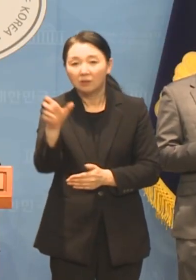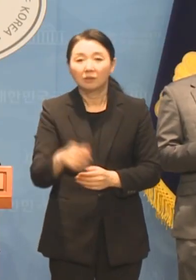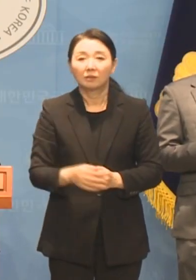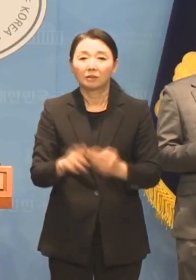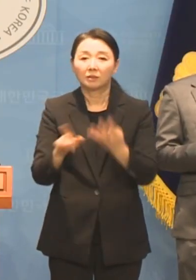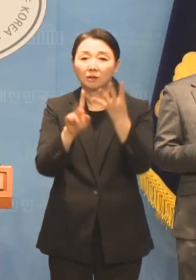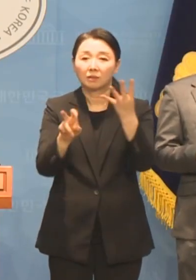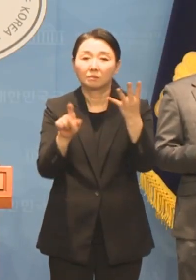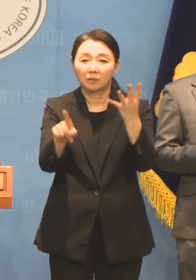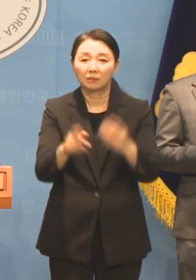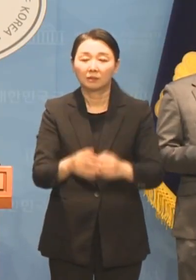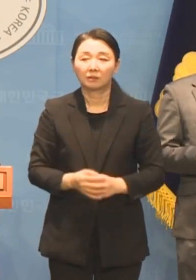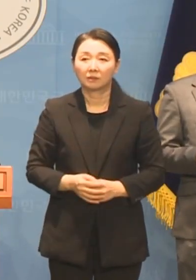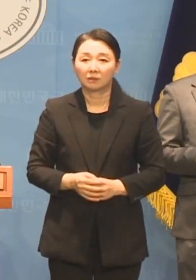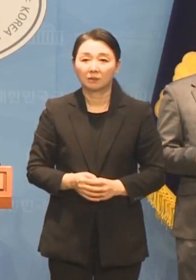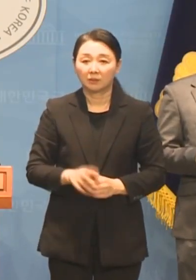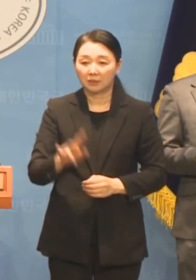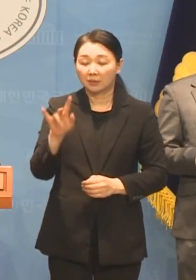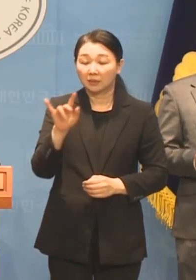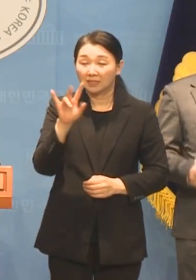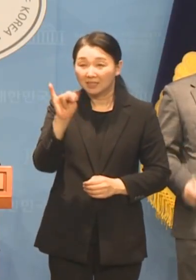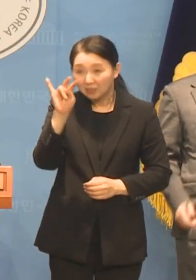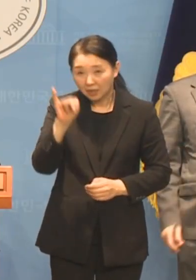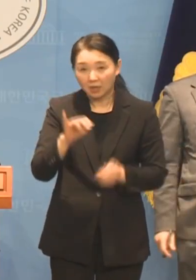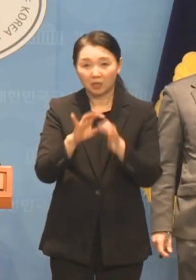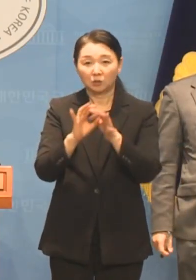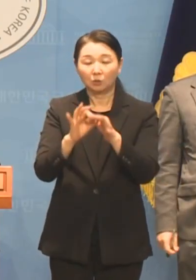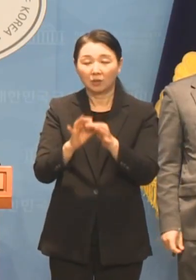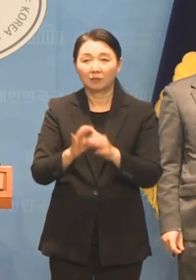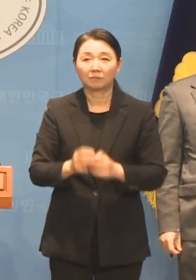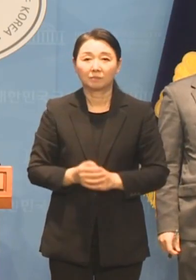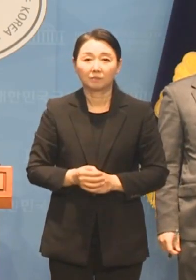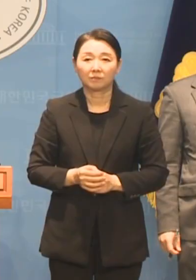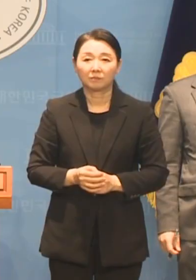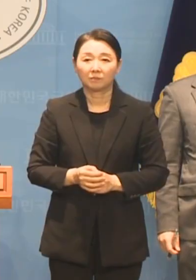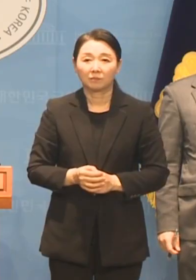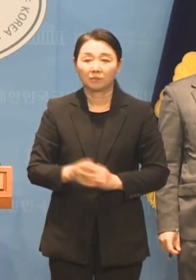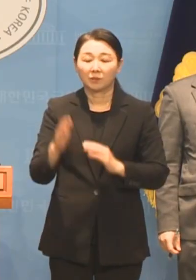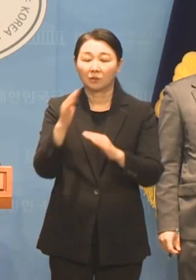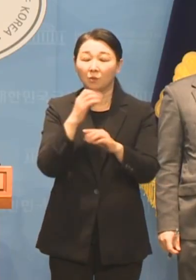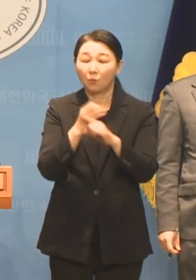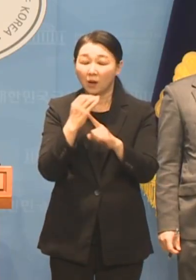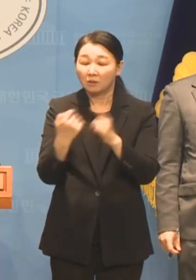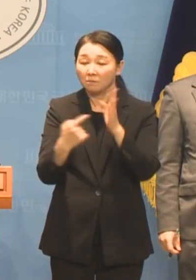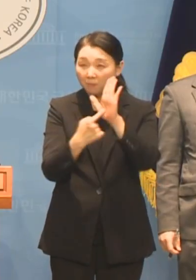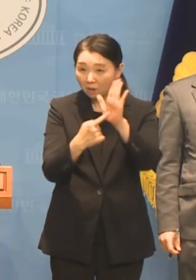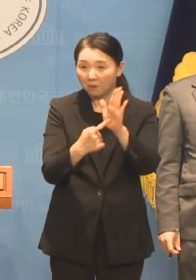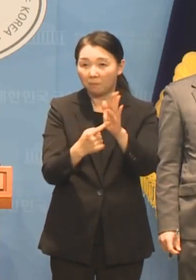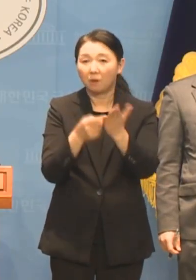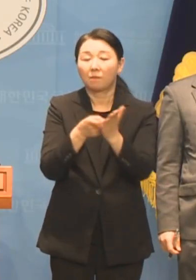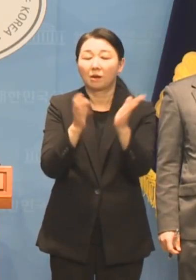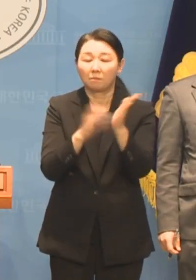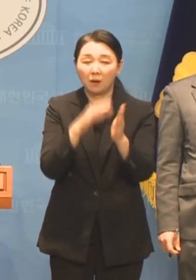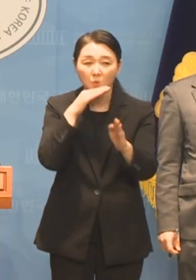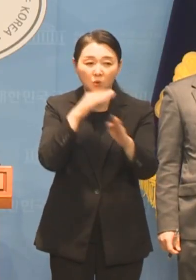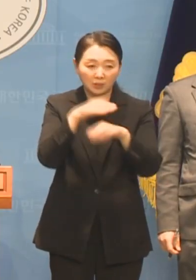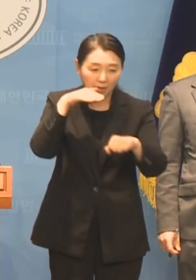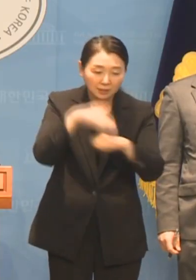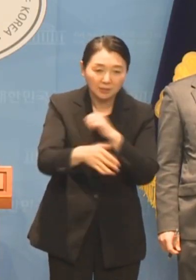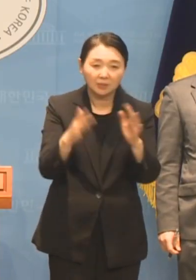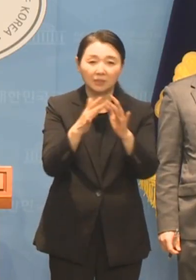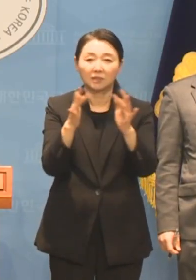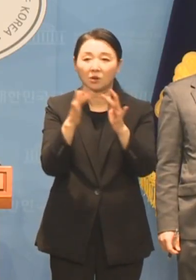4월 21일에는 인스타그램을 통해 황금 방패법 발의 이꼬르 공산당식